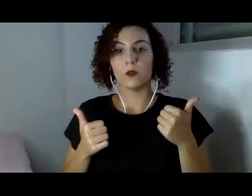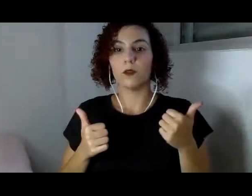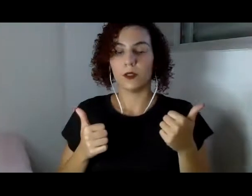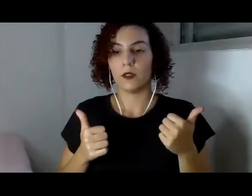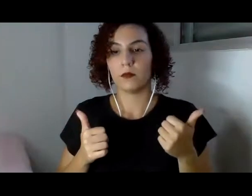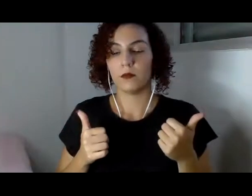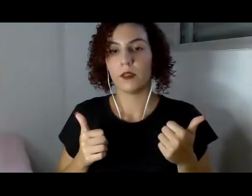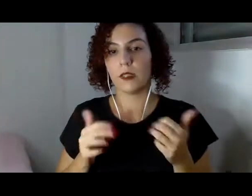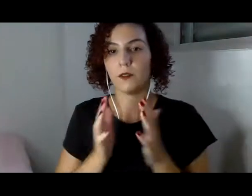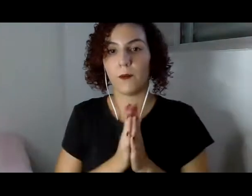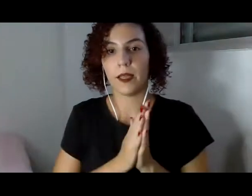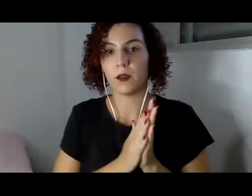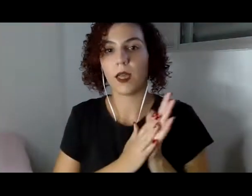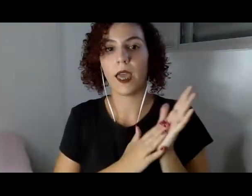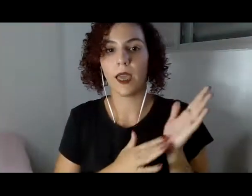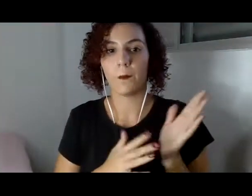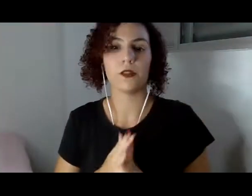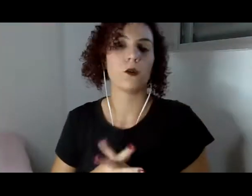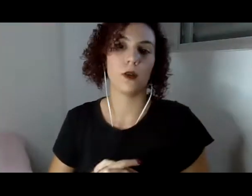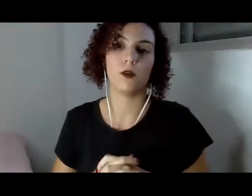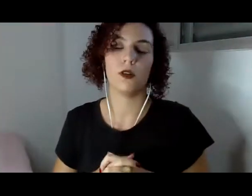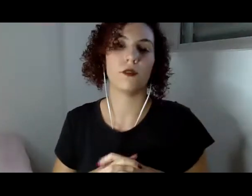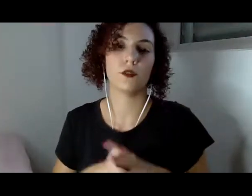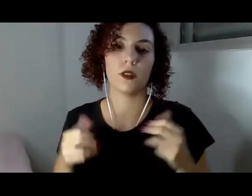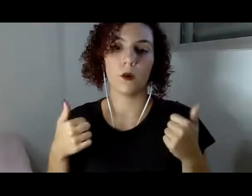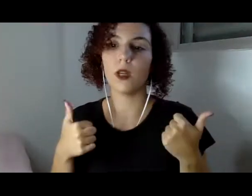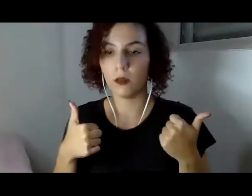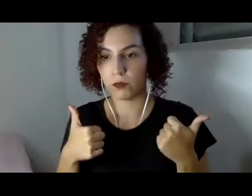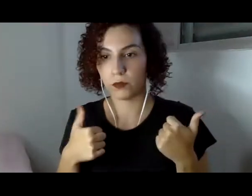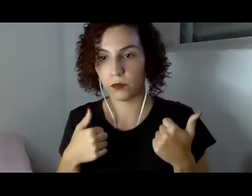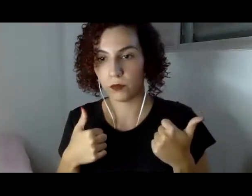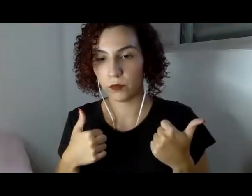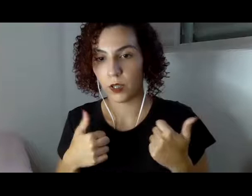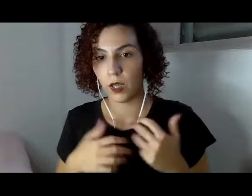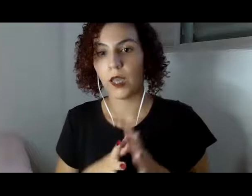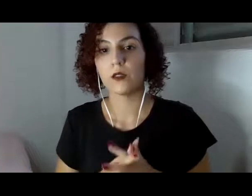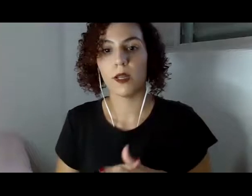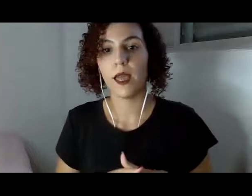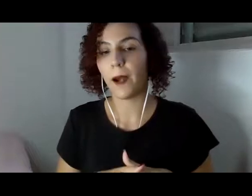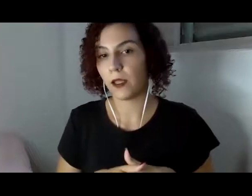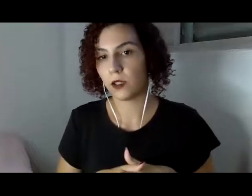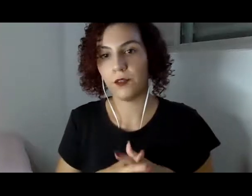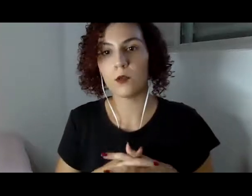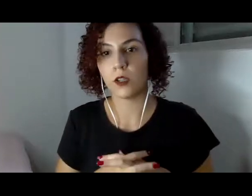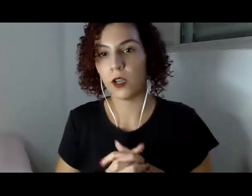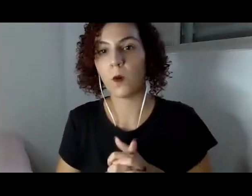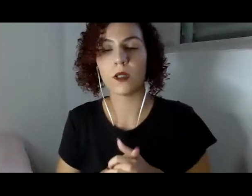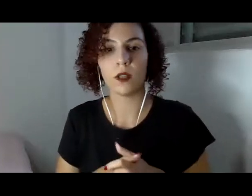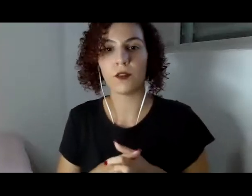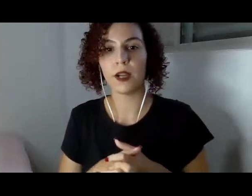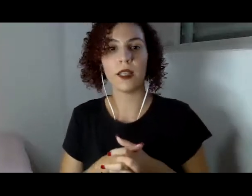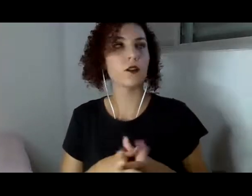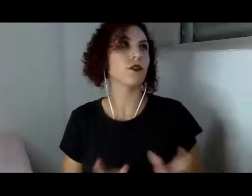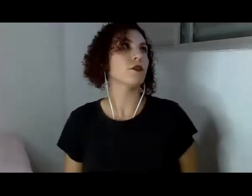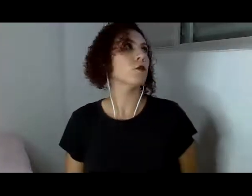Gente, alguma dúvida nesse alfabeto? Alguém quer que repete alguma coisa? Ficou tranquilo? Isso aí é prática, viu, gente? Eu, quando eu